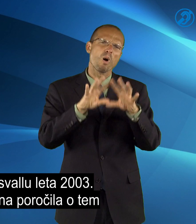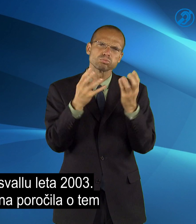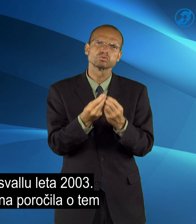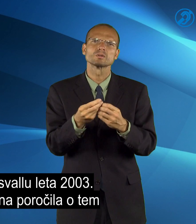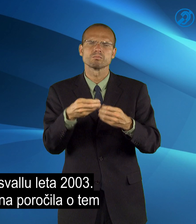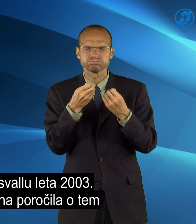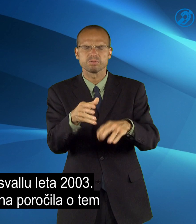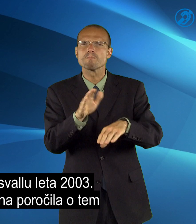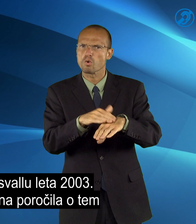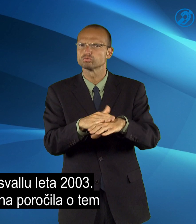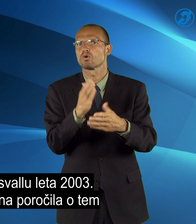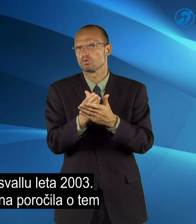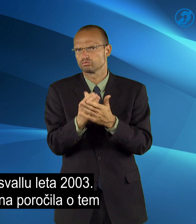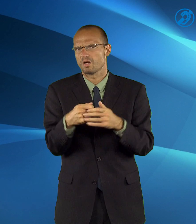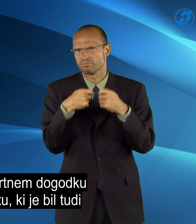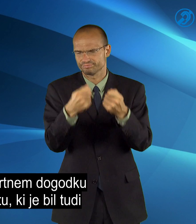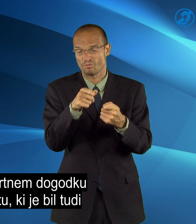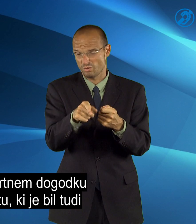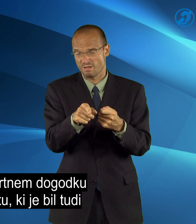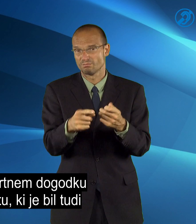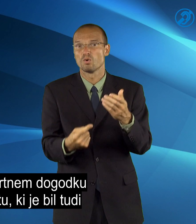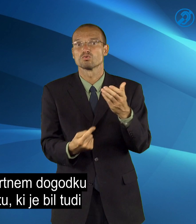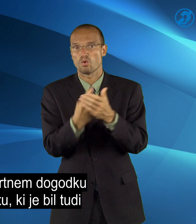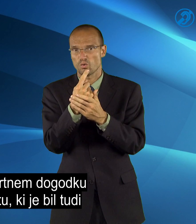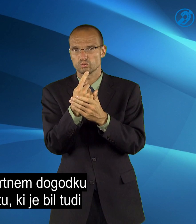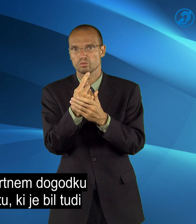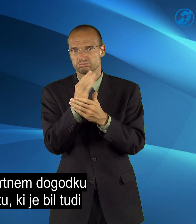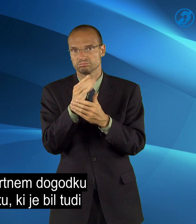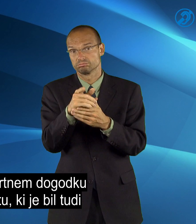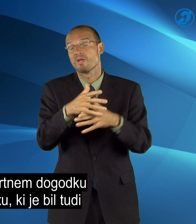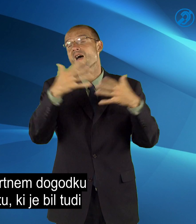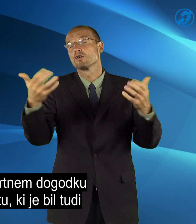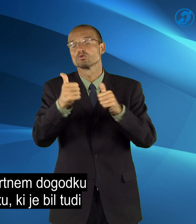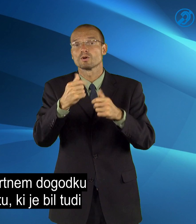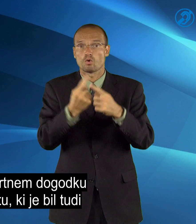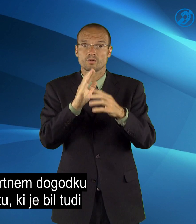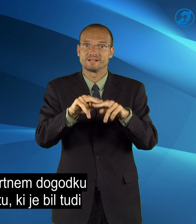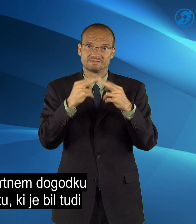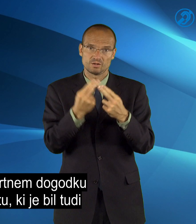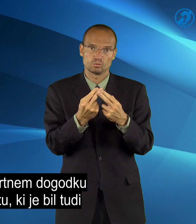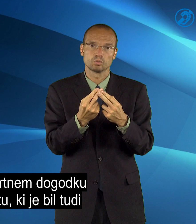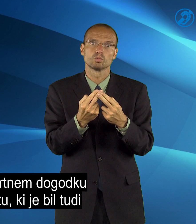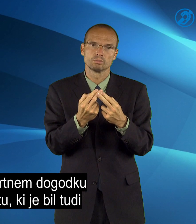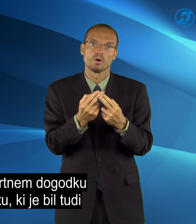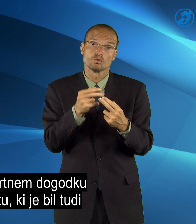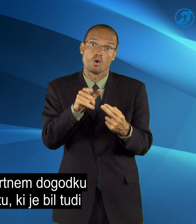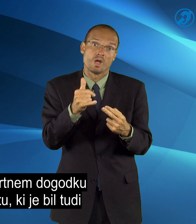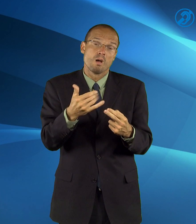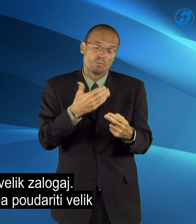Obširno so podana poročila o tem največjem športnem dogodku gluhih na svetu, ki je bil tudi za nas zelo velik zalogaj.